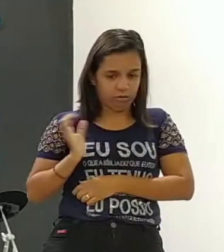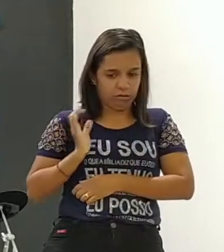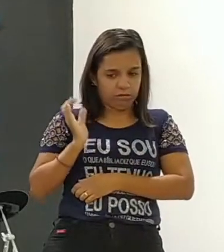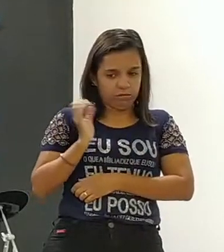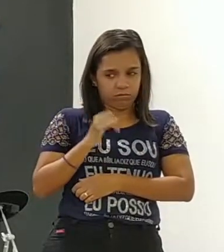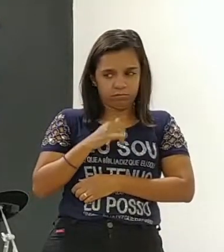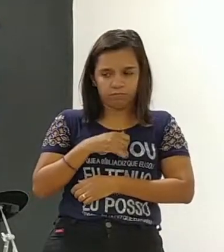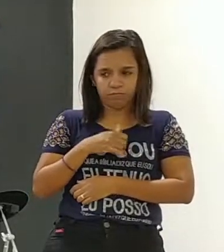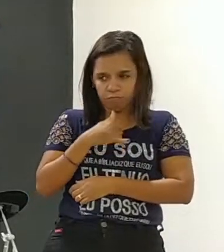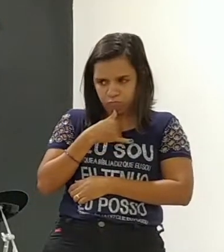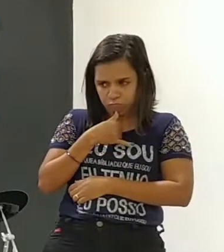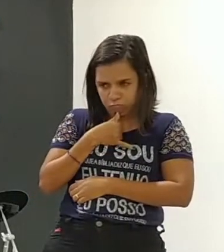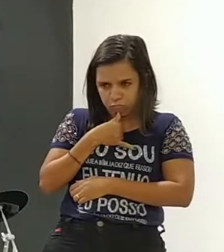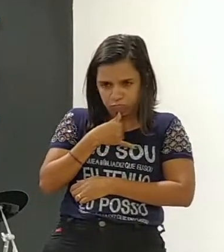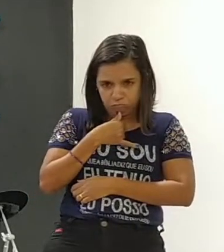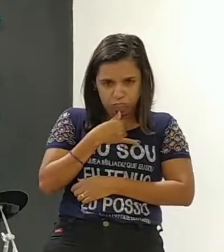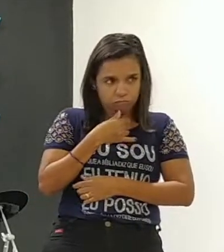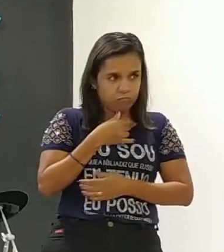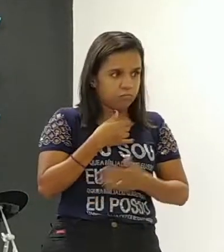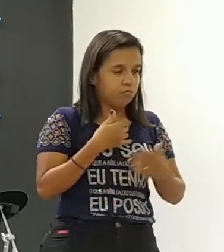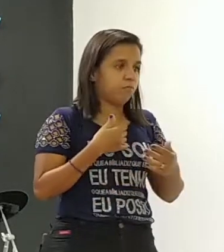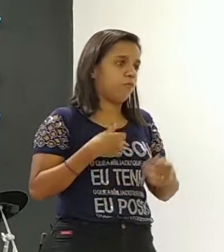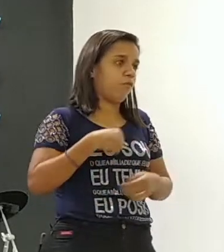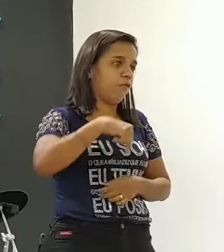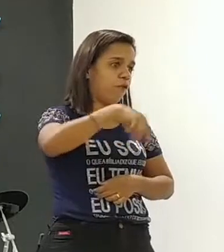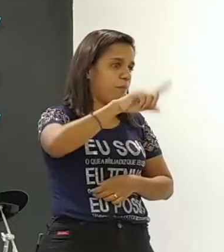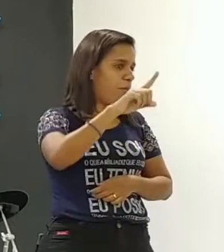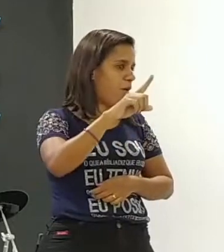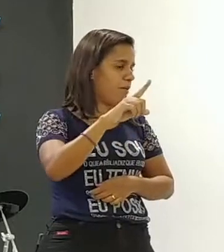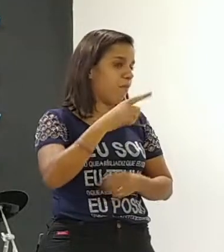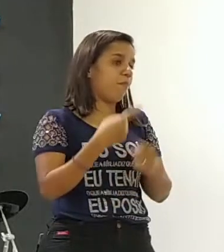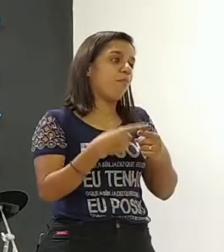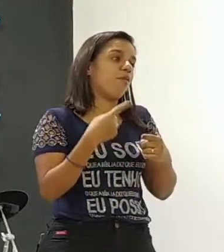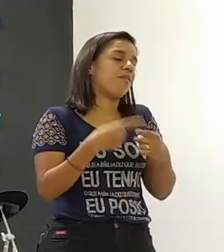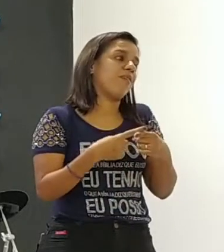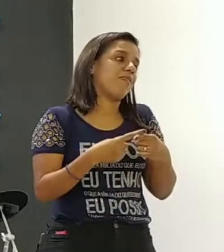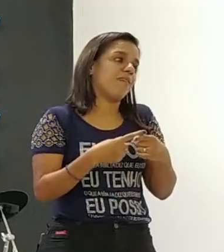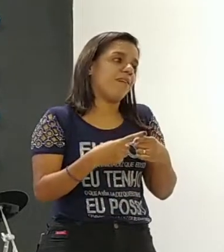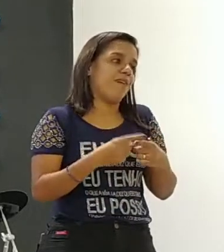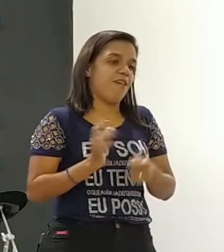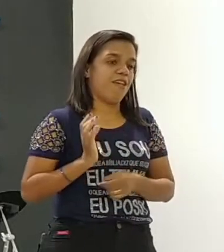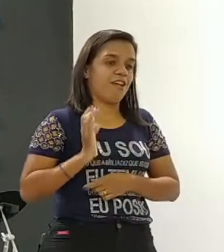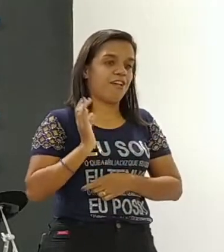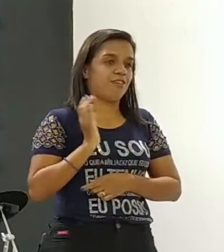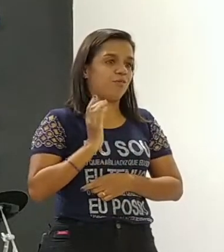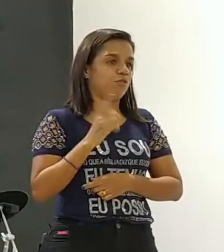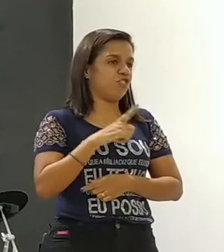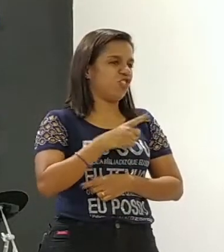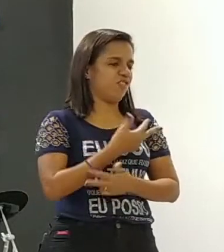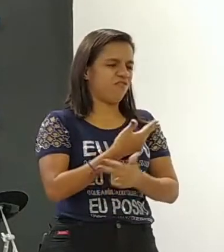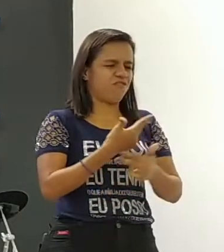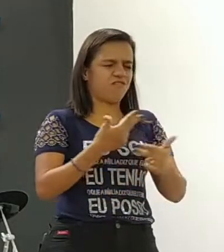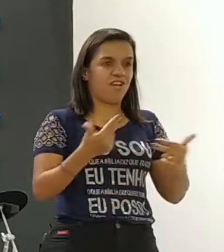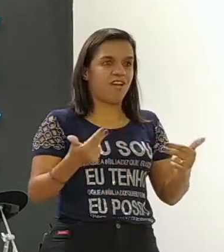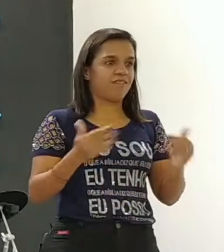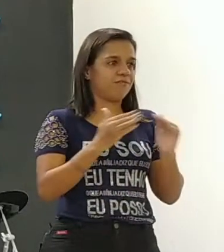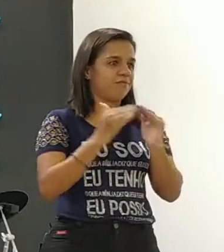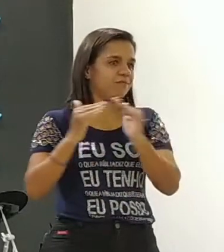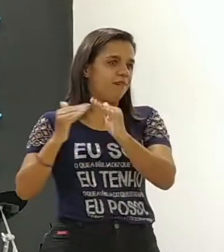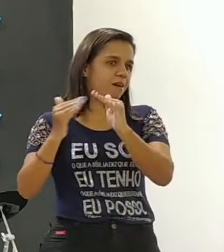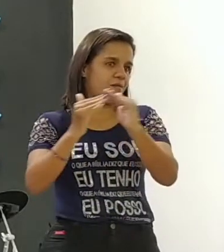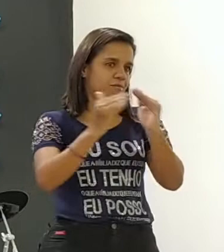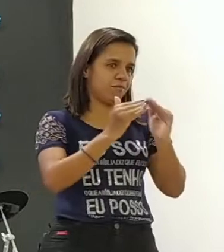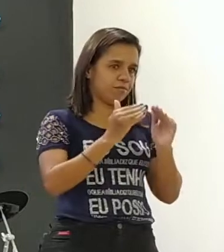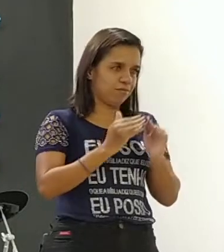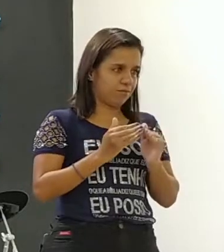palavra, retirou-se triste, porque era dono de muitas propriedades. E aqui eu já quero te ensinar uma outra